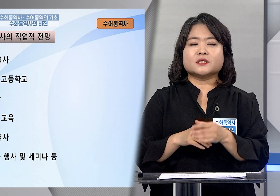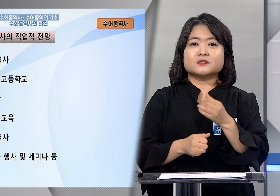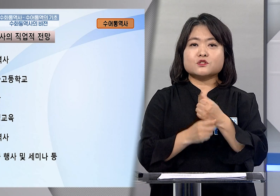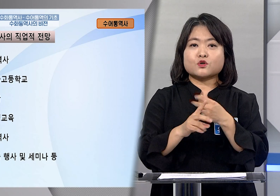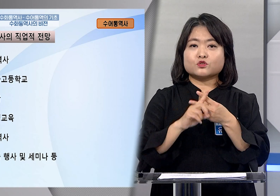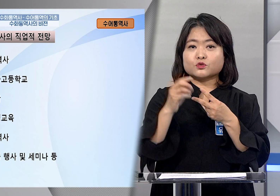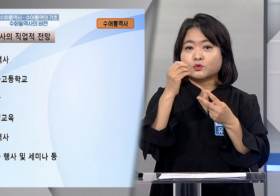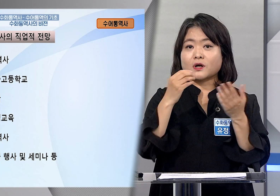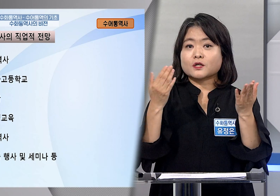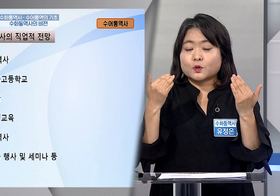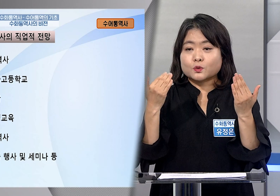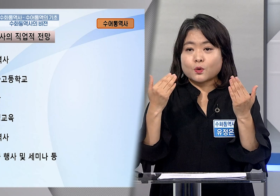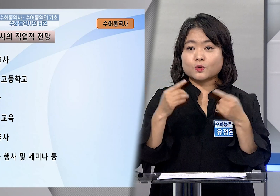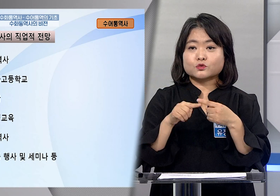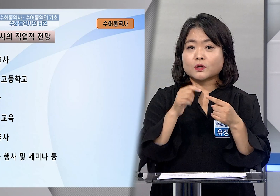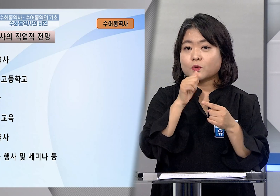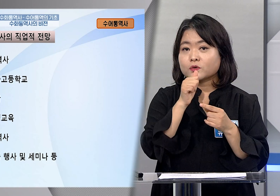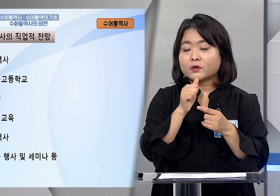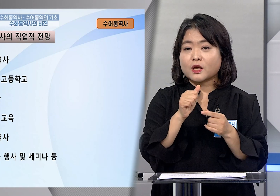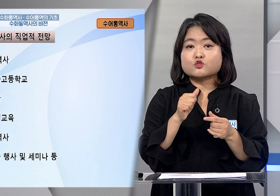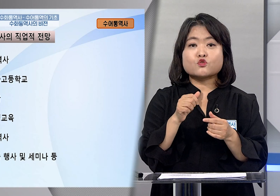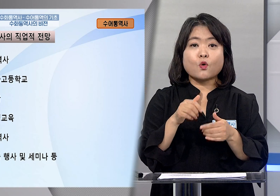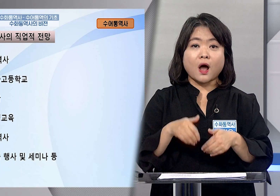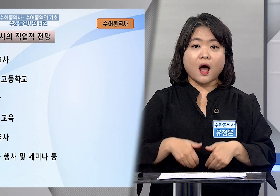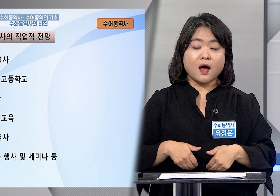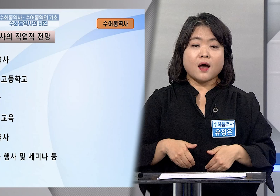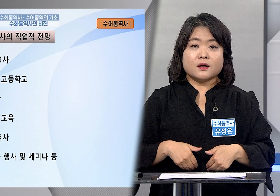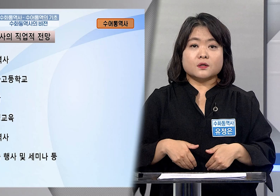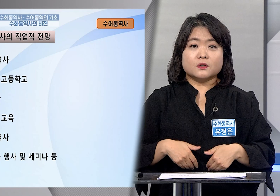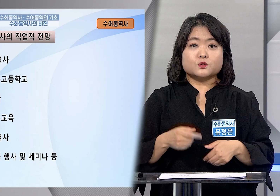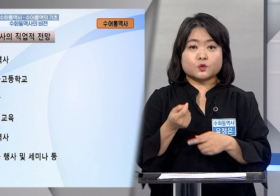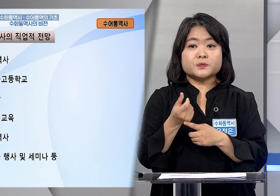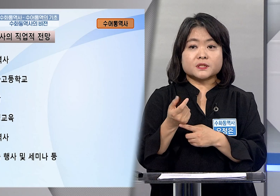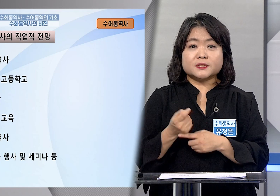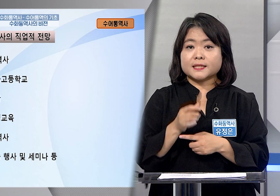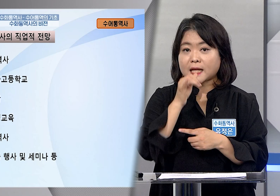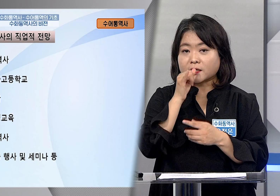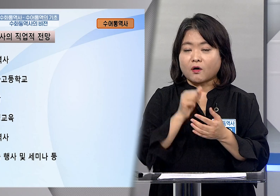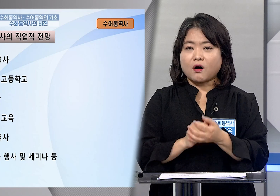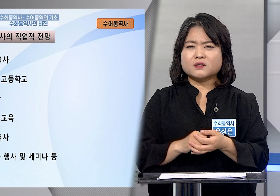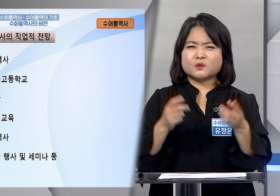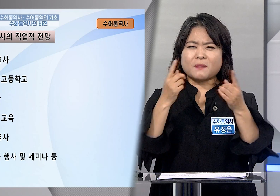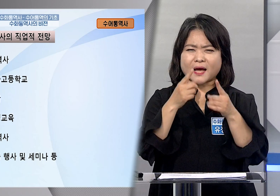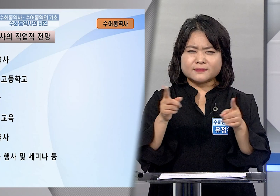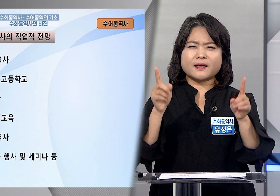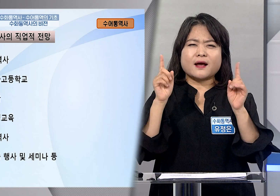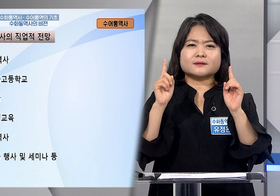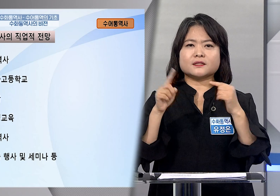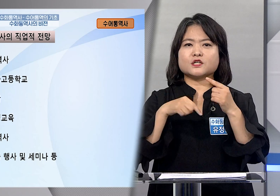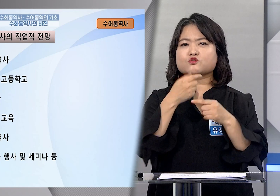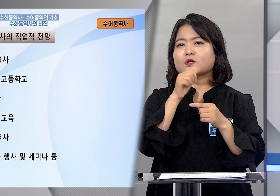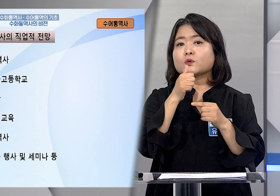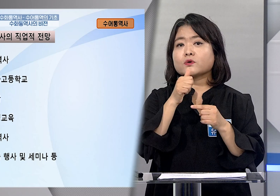어쨌든 초중고등학교도 수화통역의 수요가 조금씩은 있다는 거. 그리고 많은 대학들이